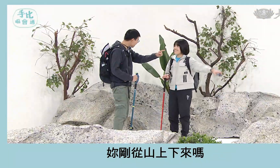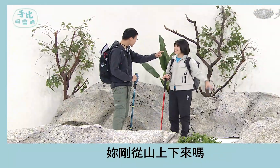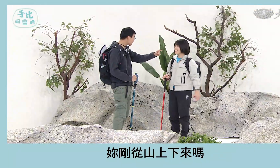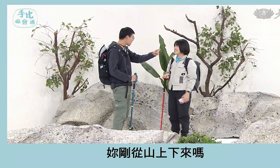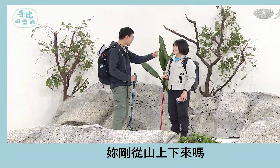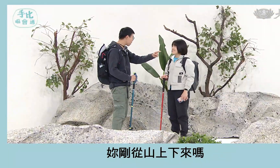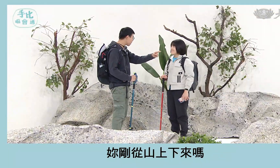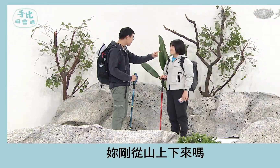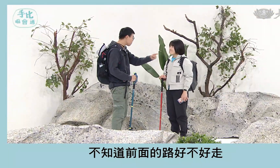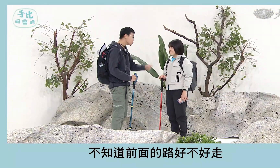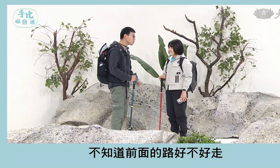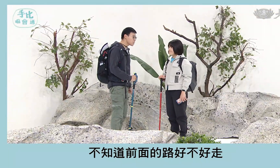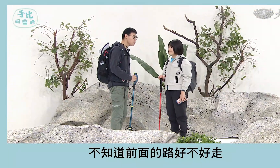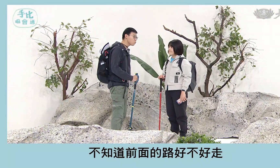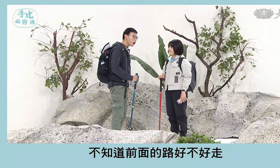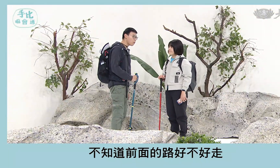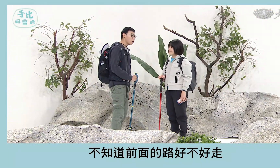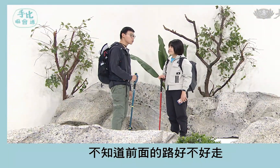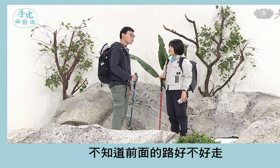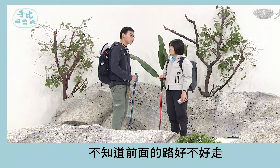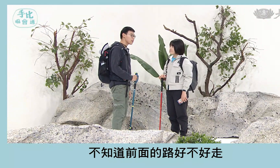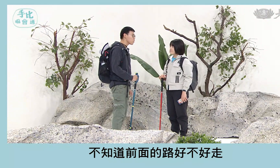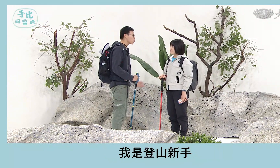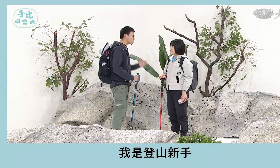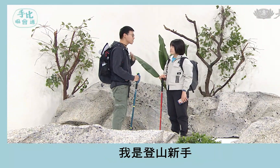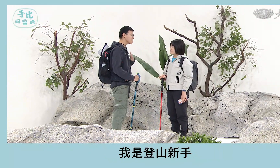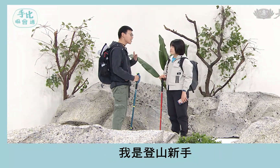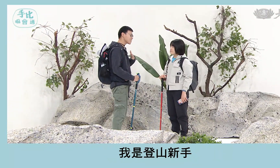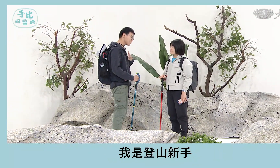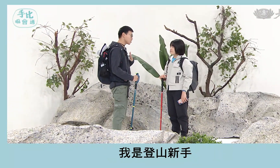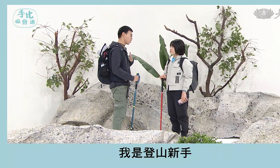上下来吗？不知道前面的路好不好走哎，我是登山新手。